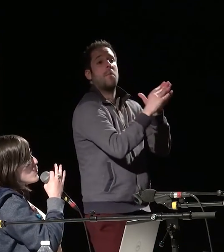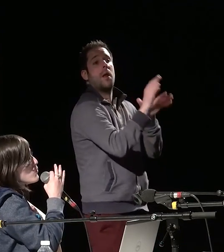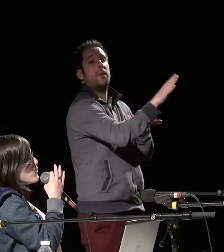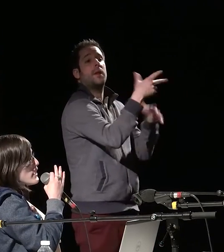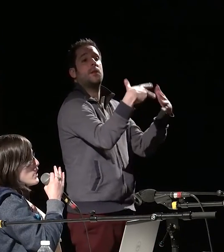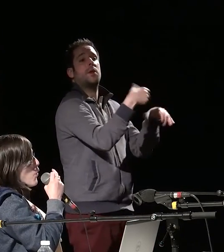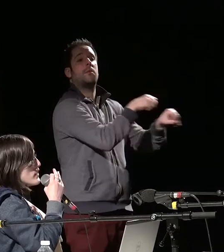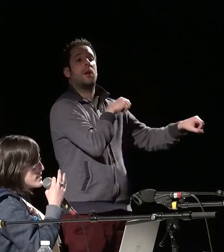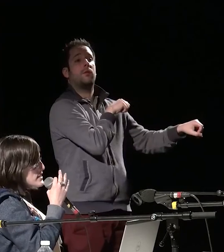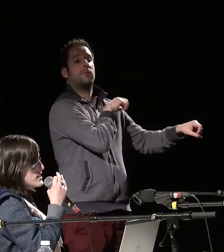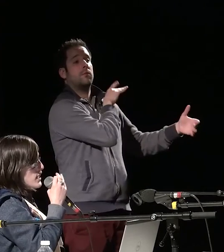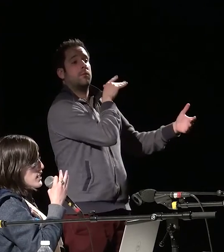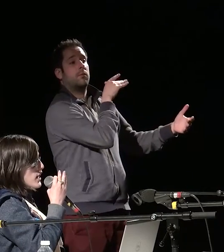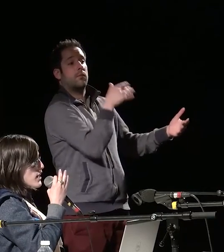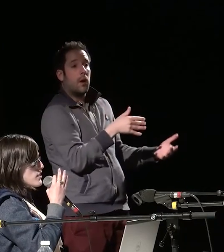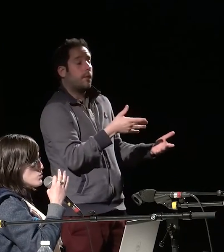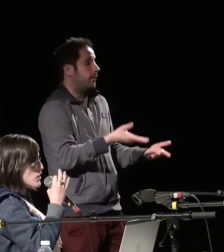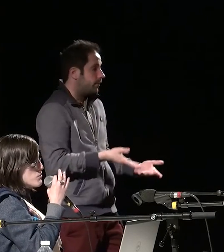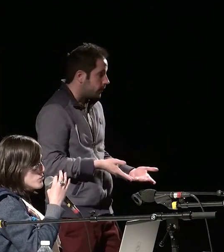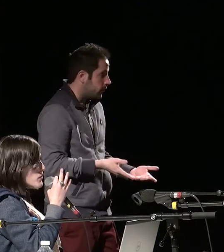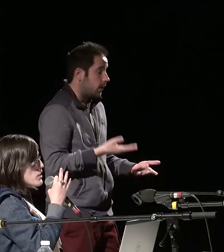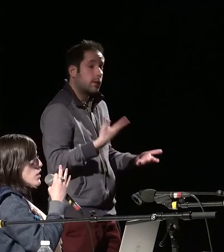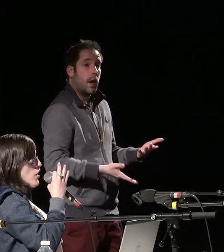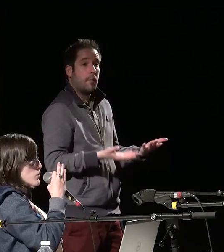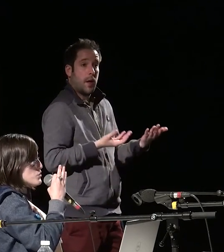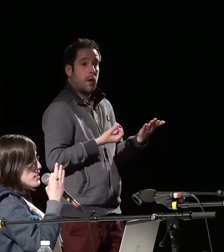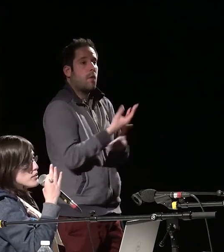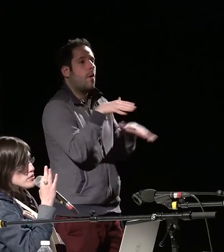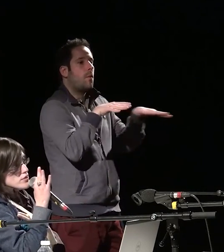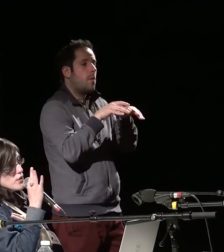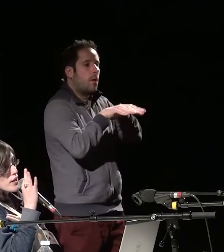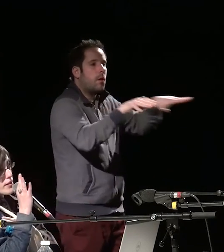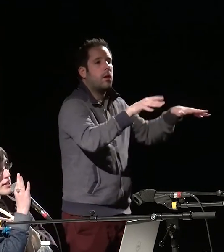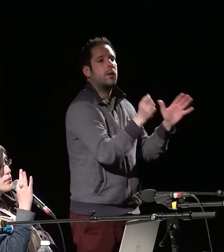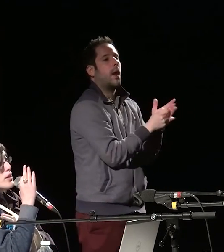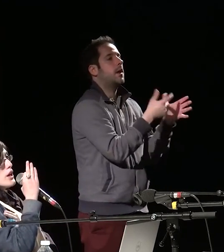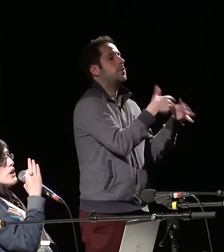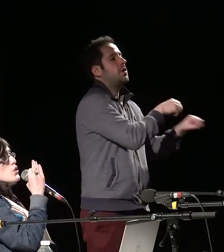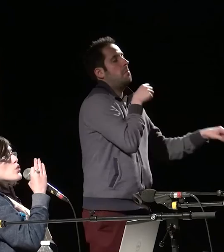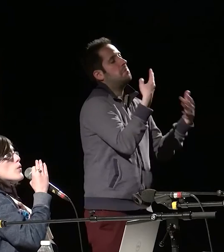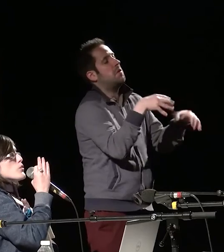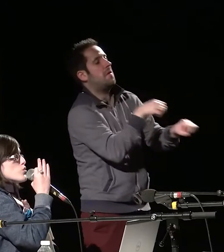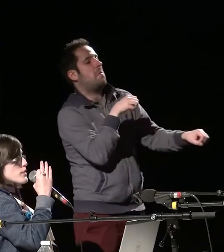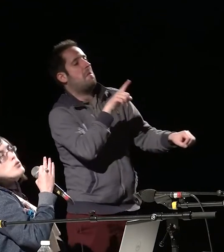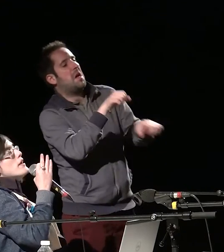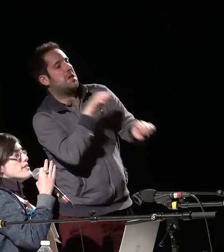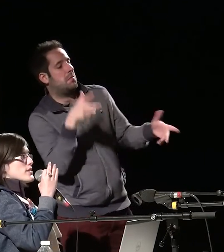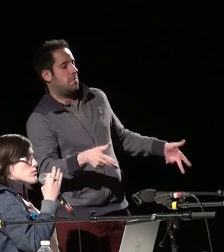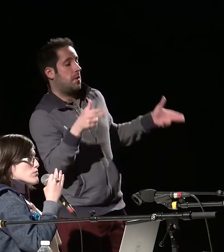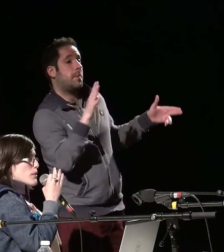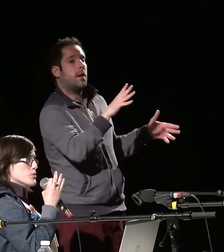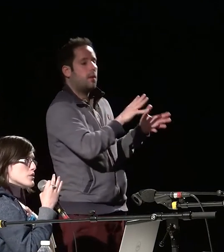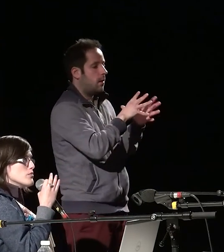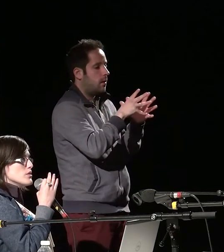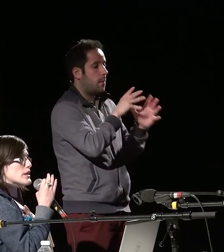Et on assiste à un mouvement entre le 18e et le 19e, 20e, d'entre guillemets